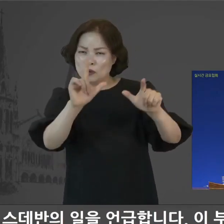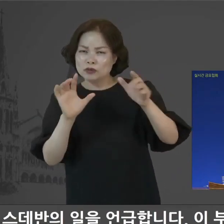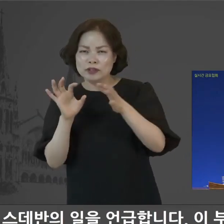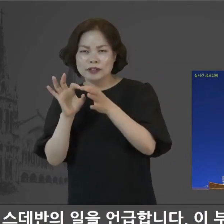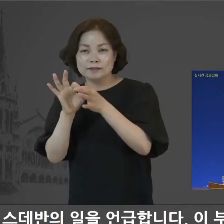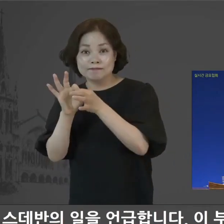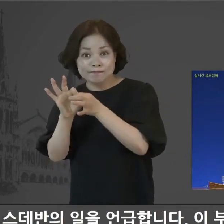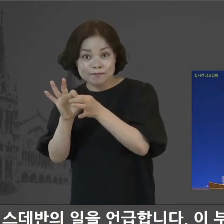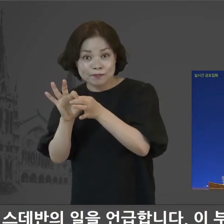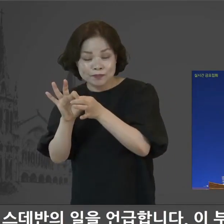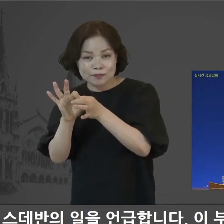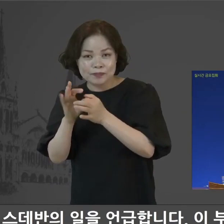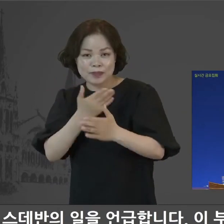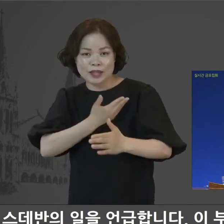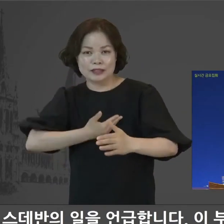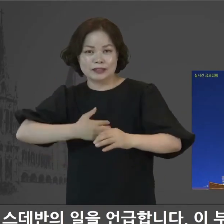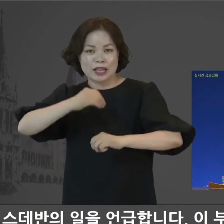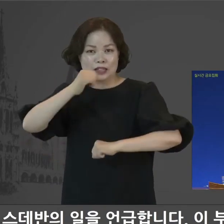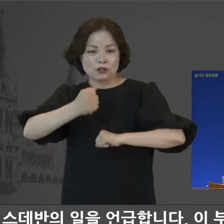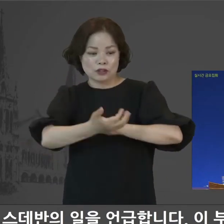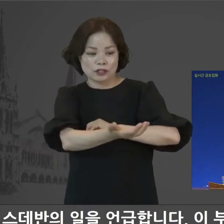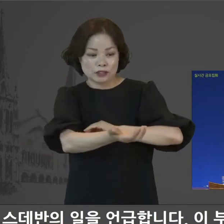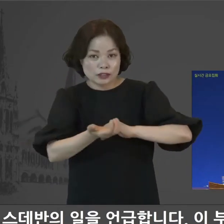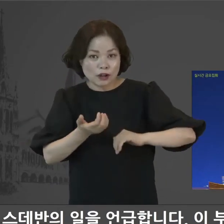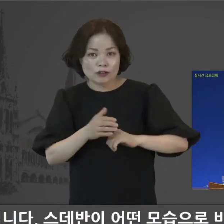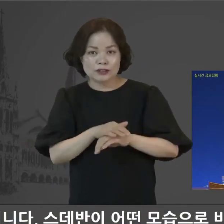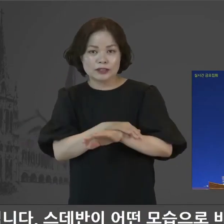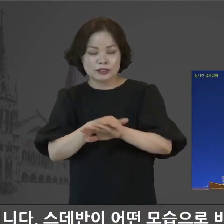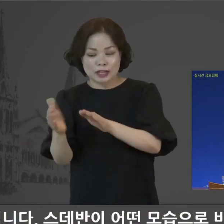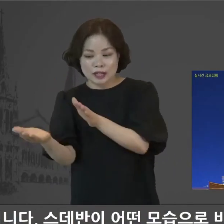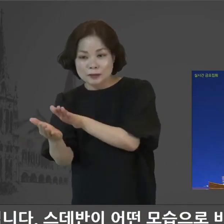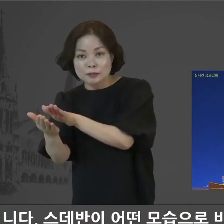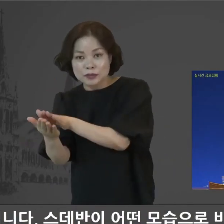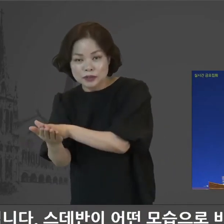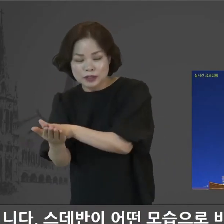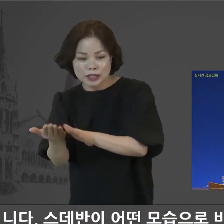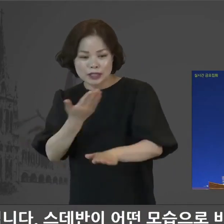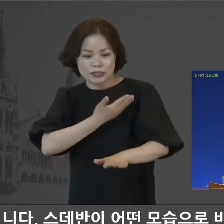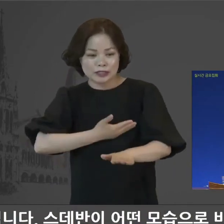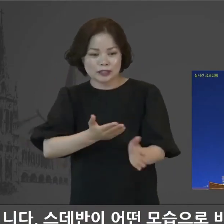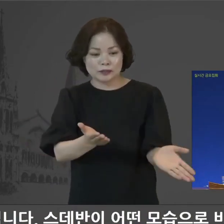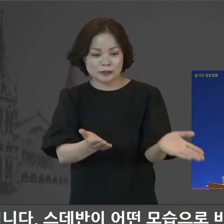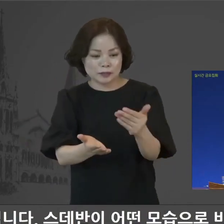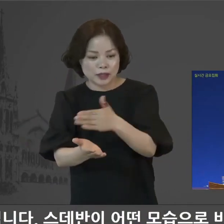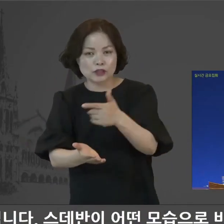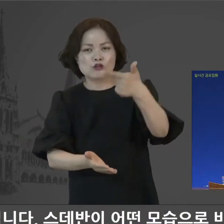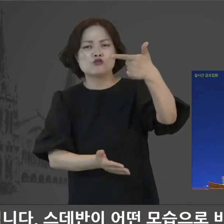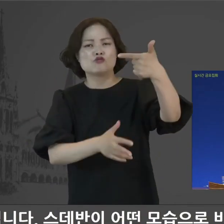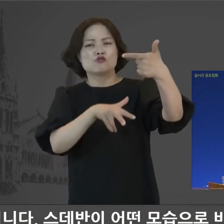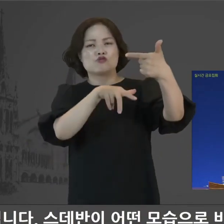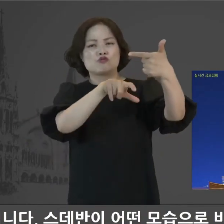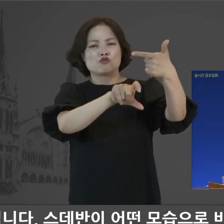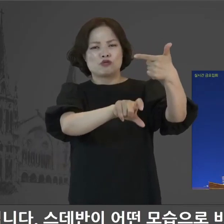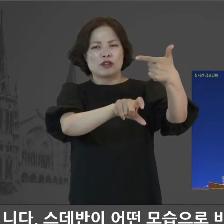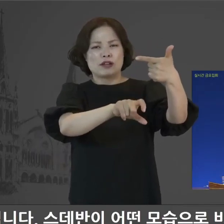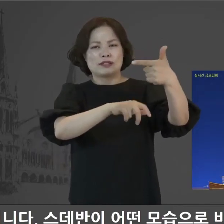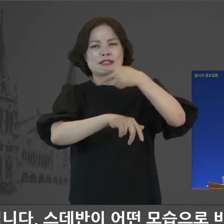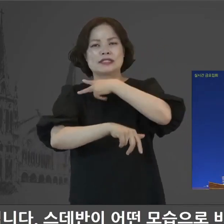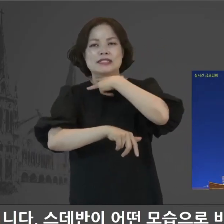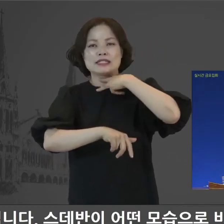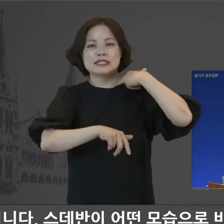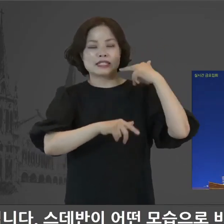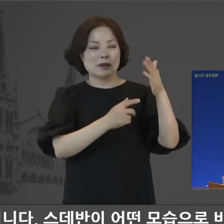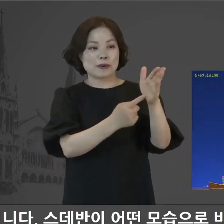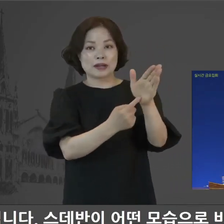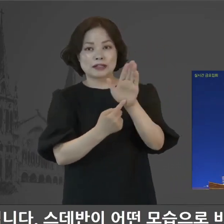연결되어 있는지 이제 사도행전 앞으로 갑니다. 오늘 본문 잘 끼워두시고 사도행전 6장으로 가면 스데반이 처음 등장합니다. 오늘 이제